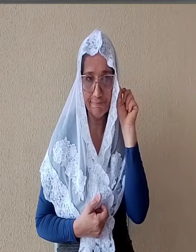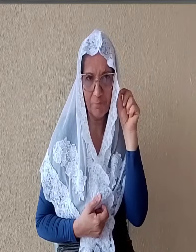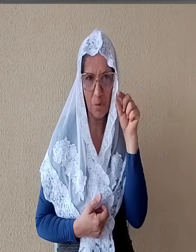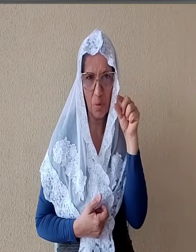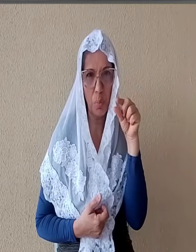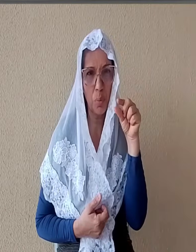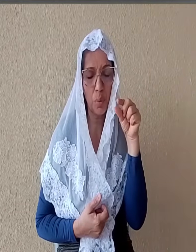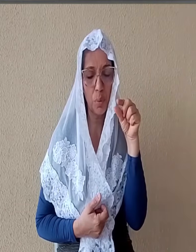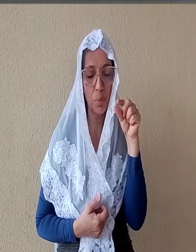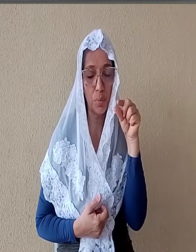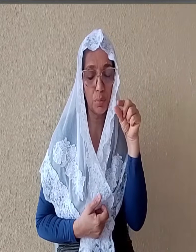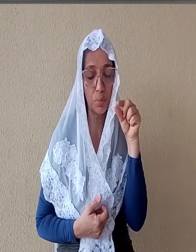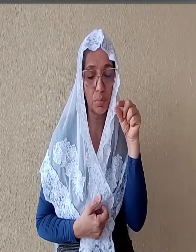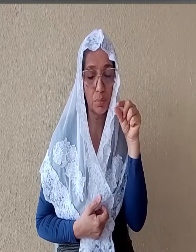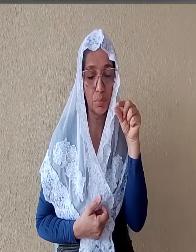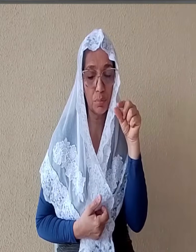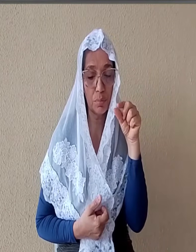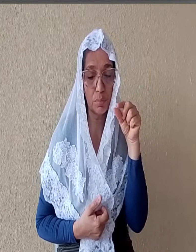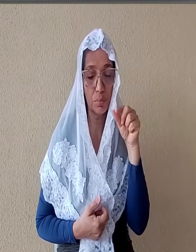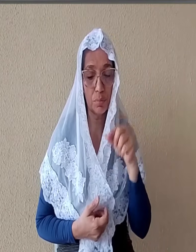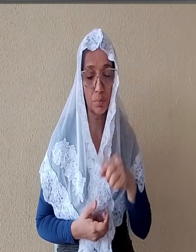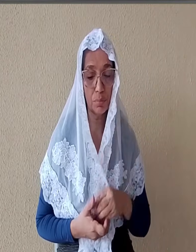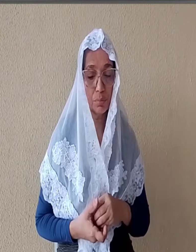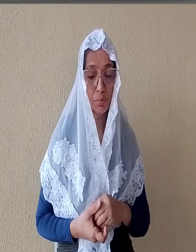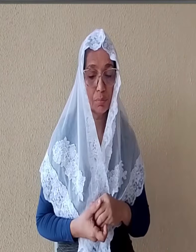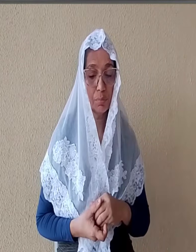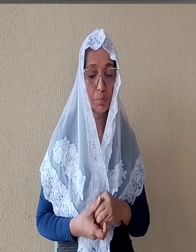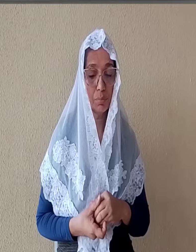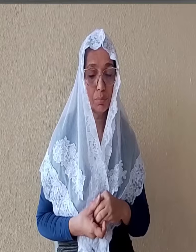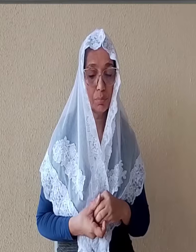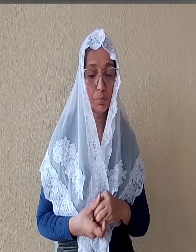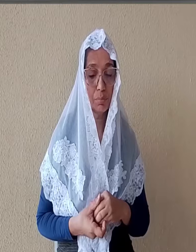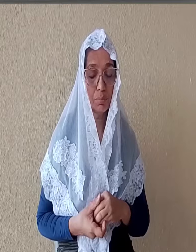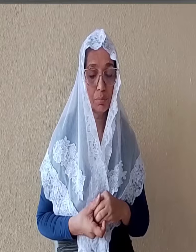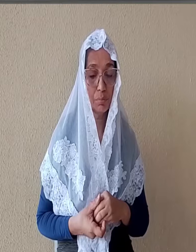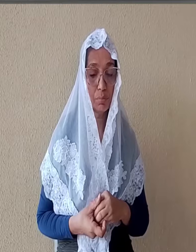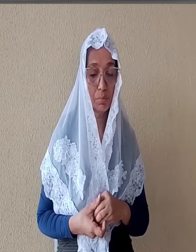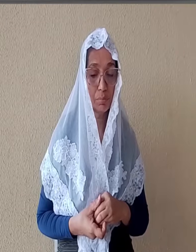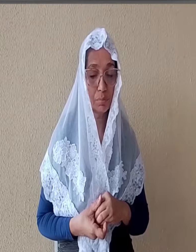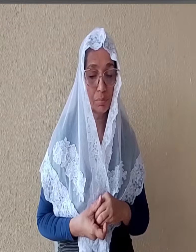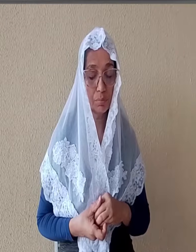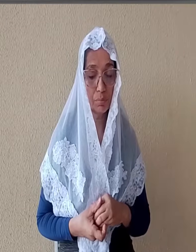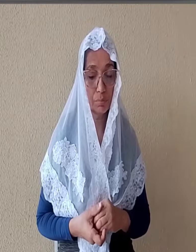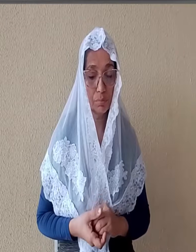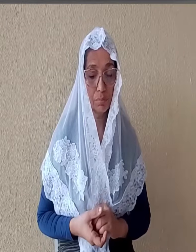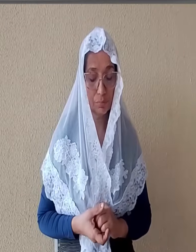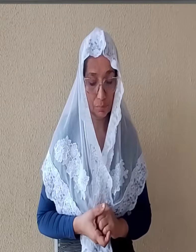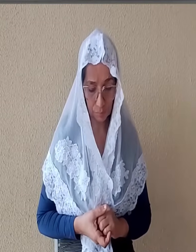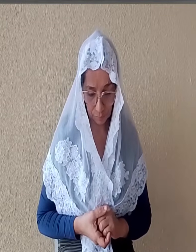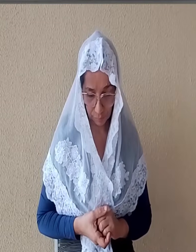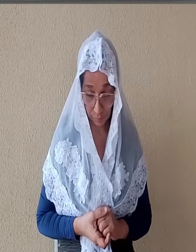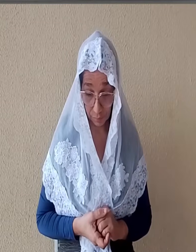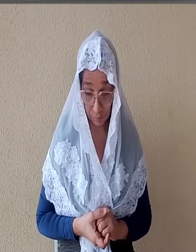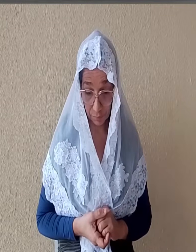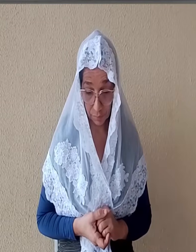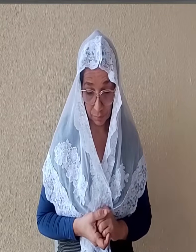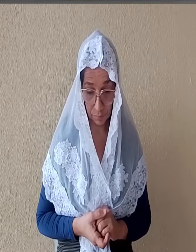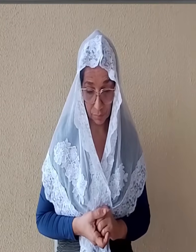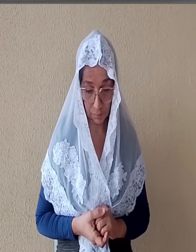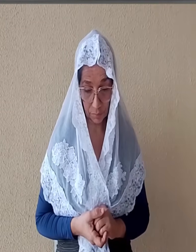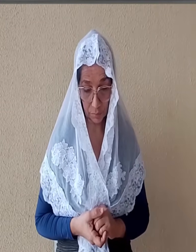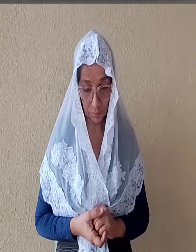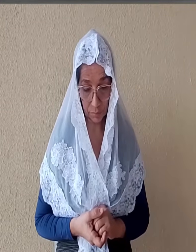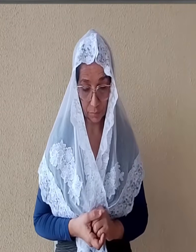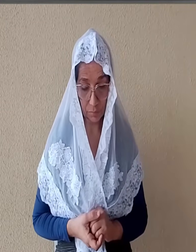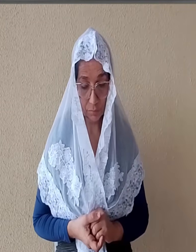Jesus venceu. Senhor, a morte, Ele venceu o mundo, a tentação. Dá-nos força de vencer